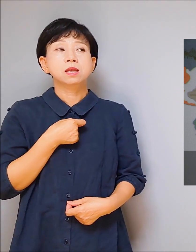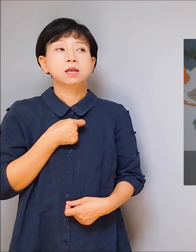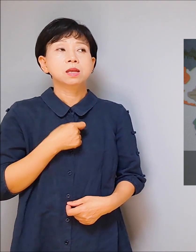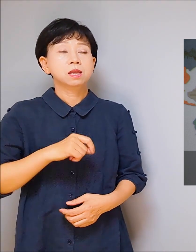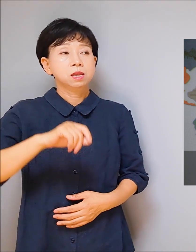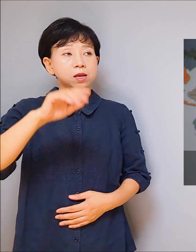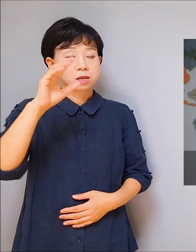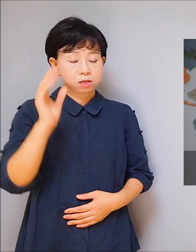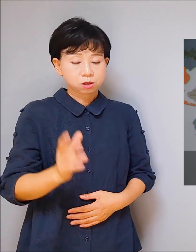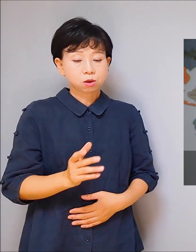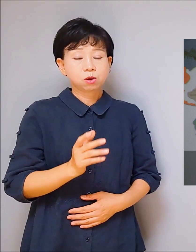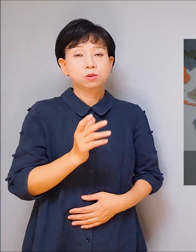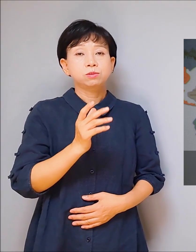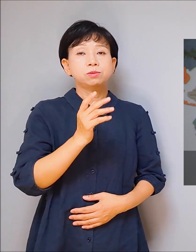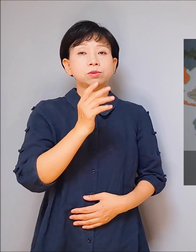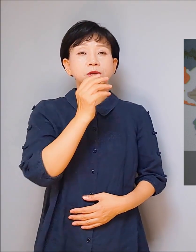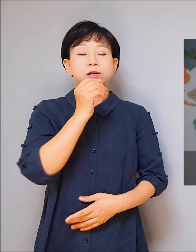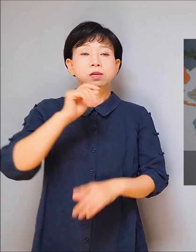진실하게